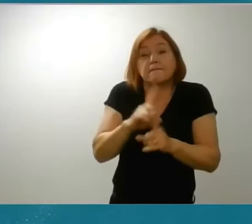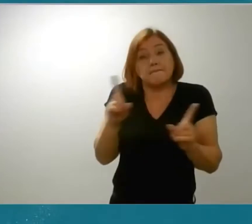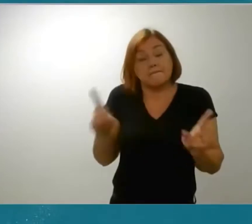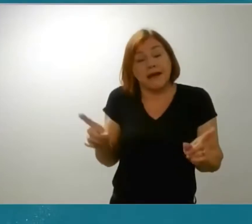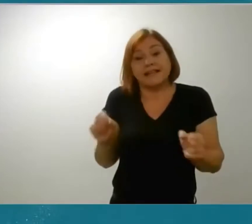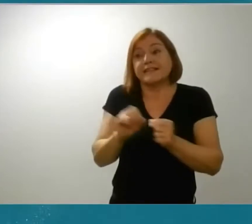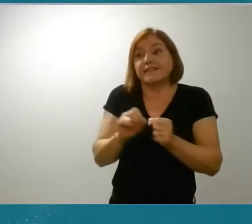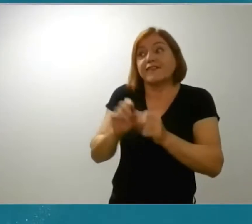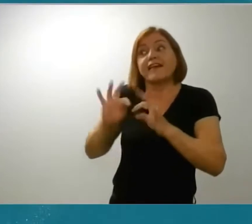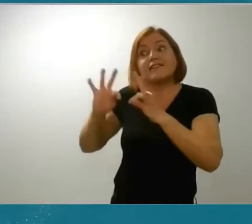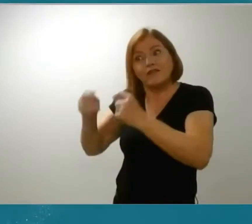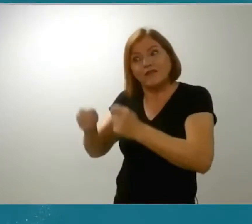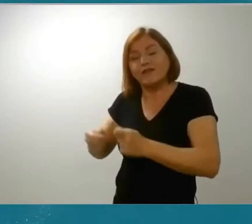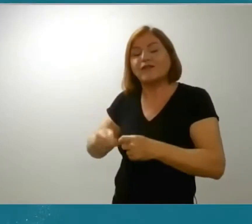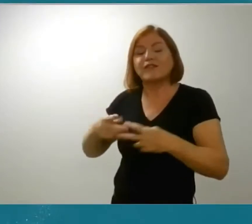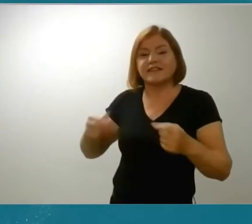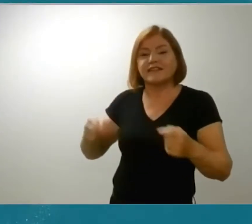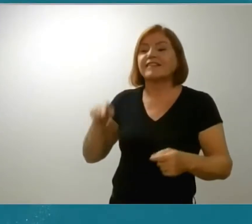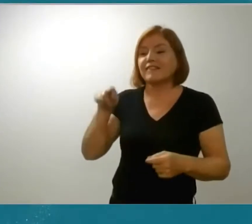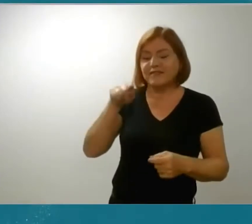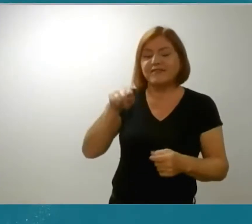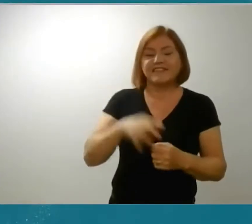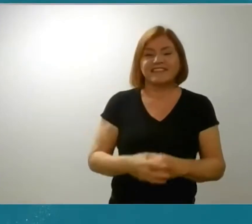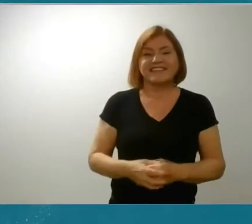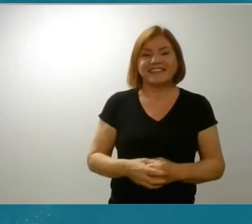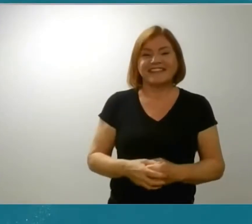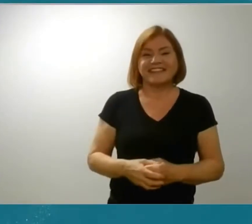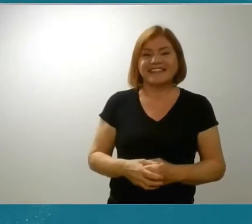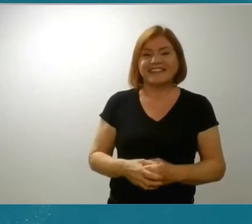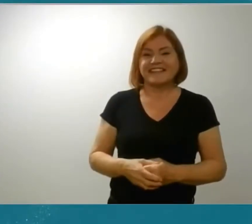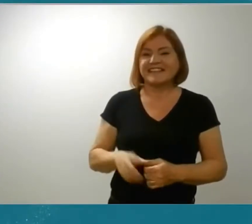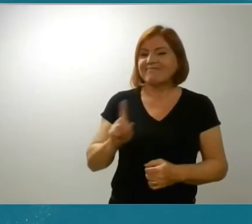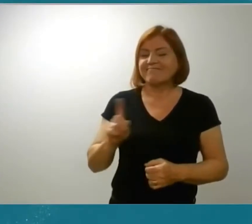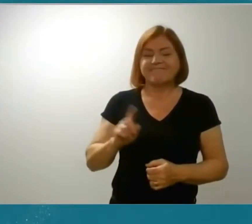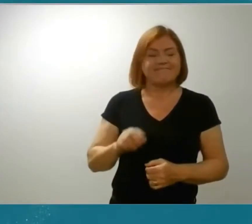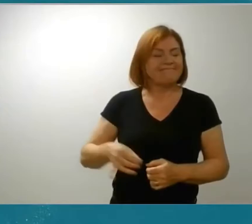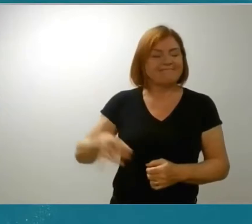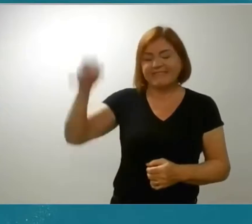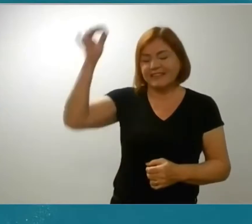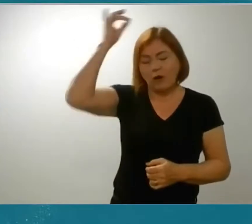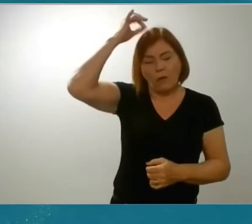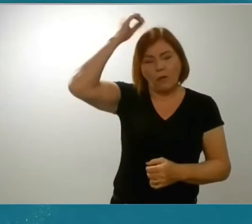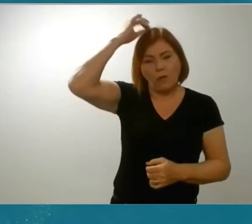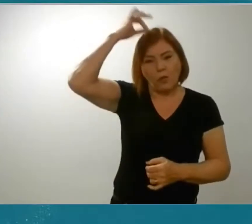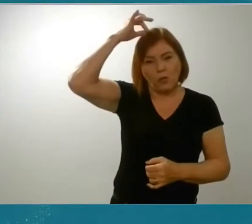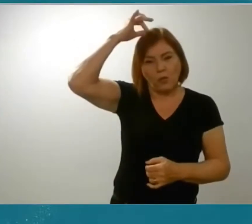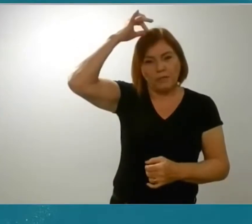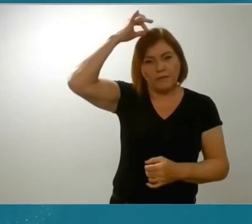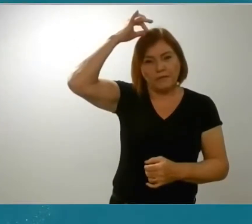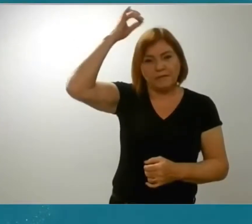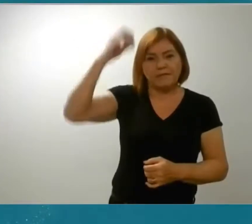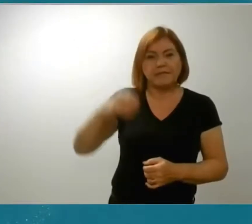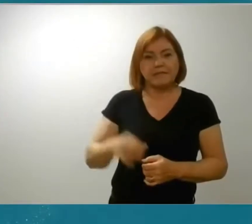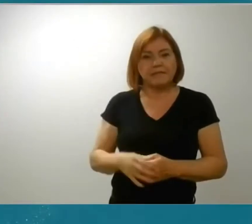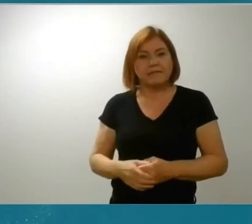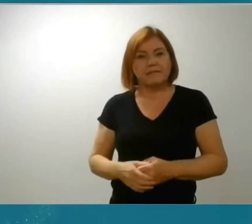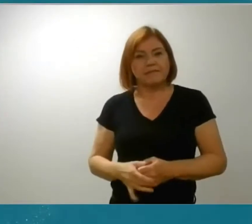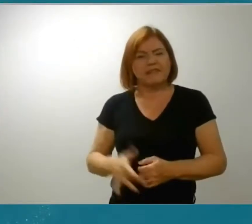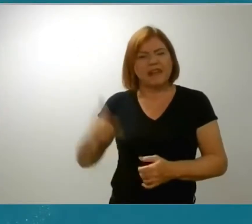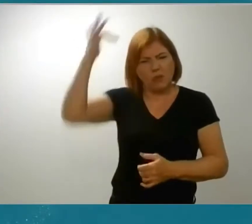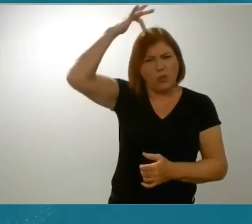irmãos, não culpe as mulheres pela queda. Cadê Adão? Nessa